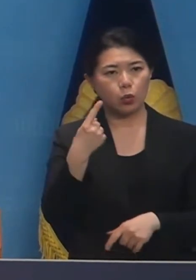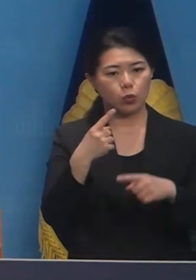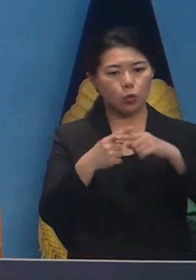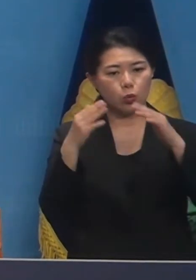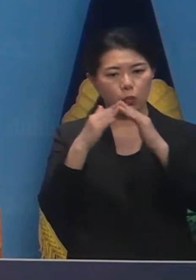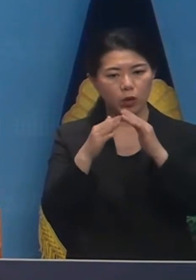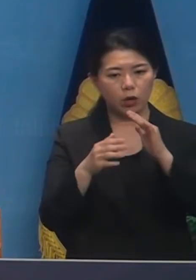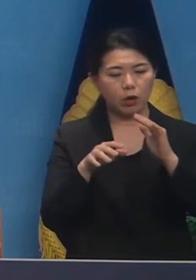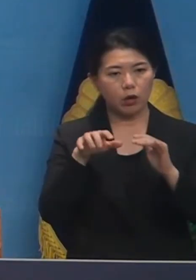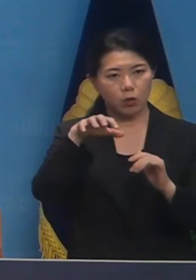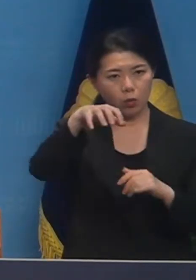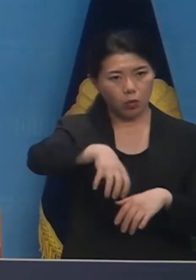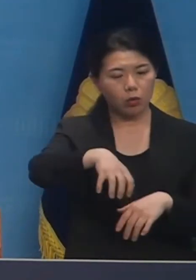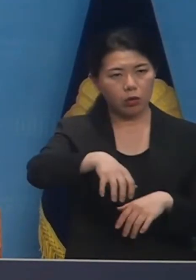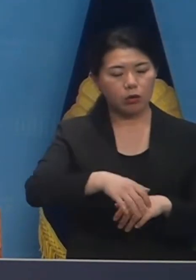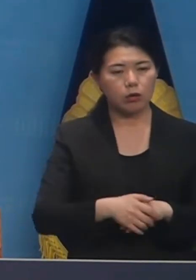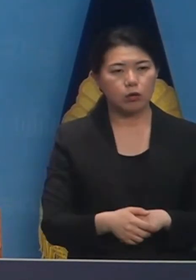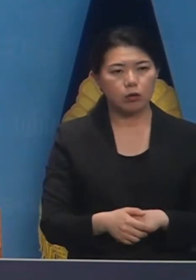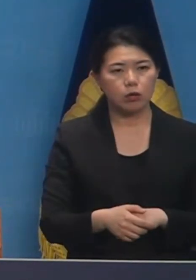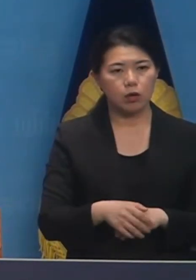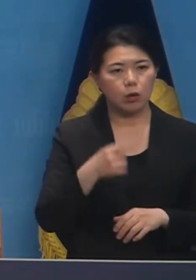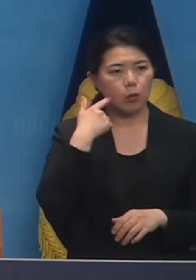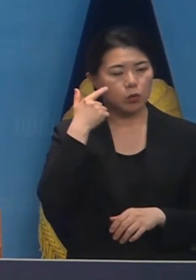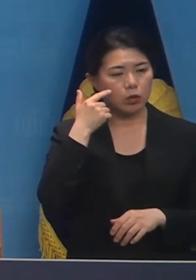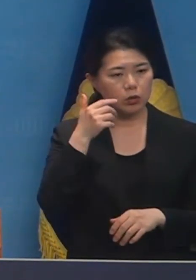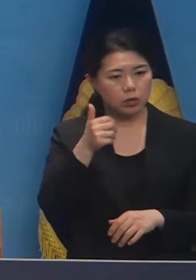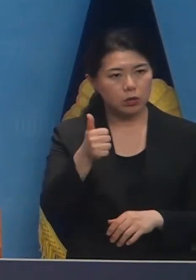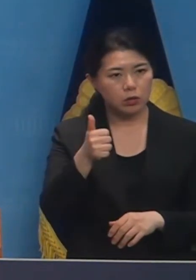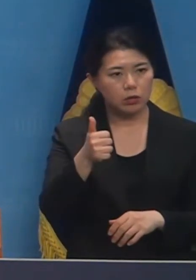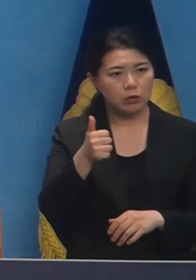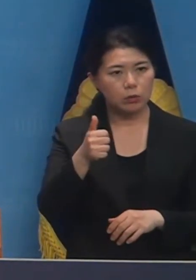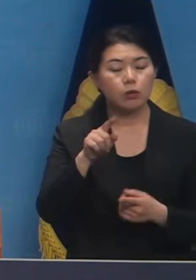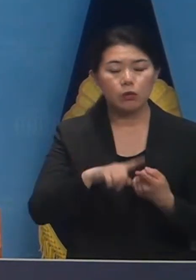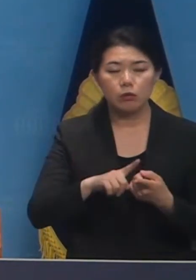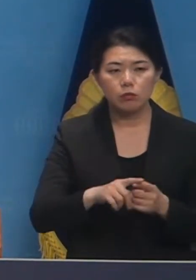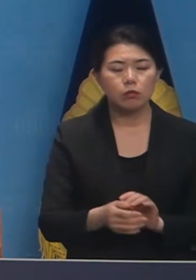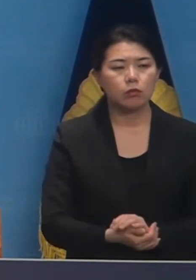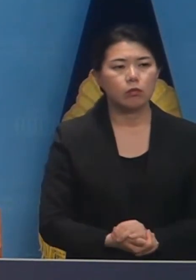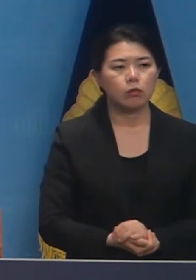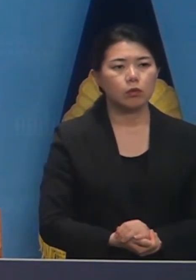본당의 당회장 목사님 손영보 목사님에 대해서